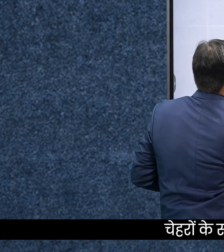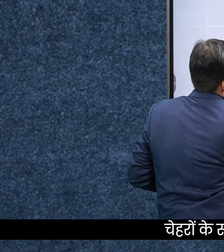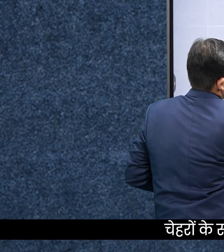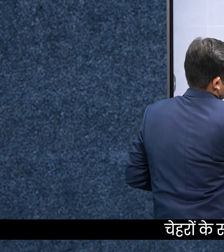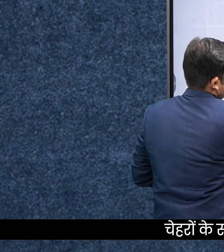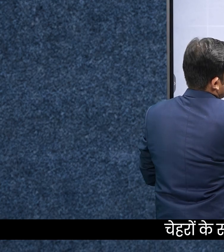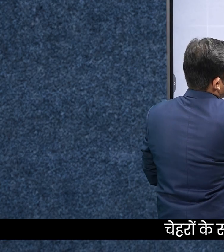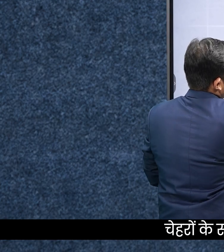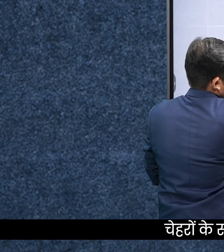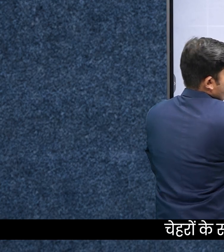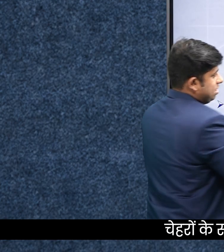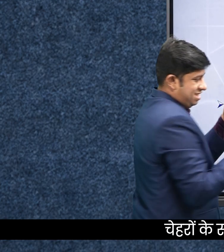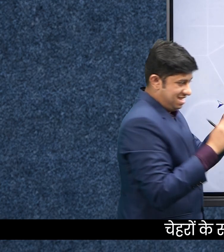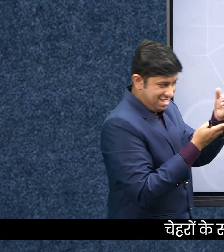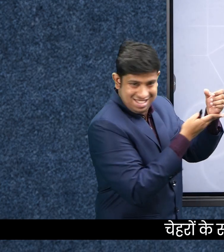क्षेत्र की संबंधित करते हैं।